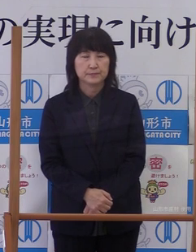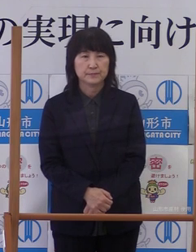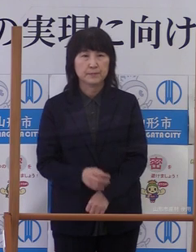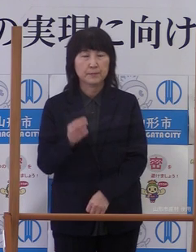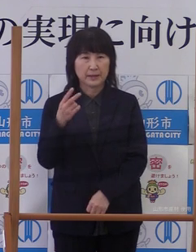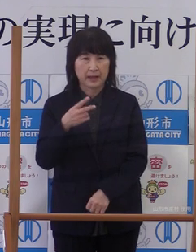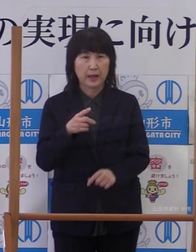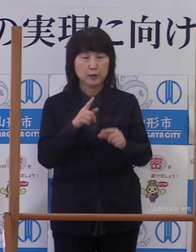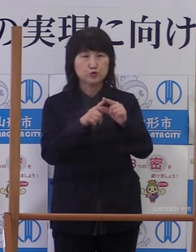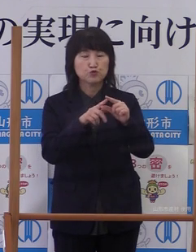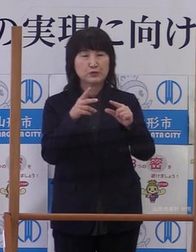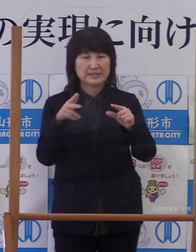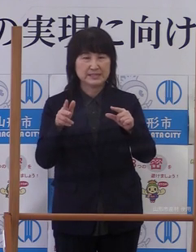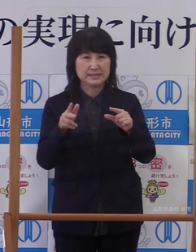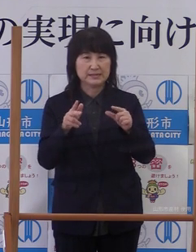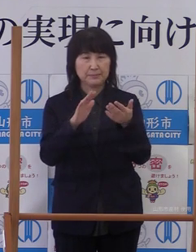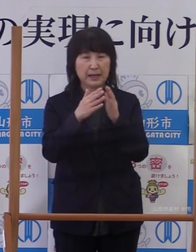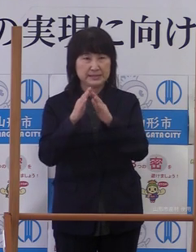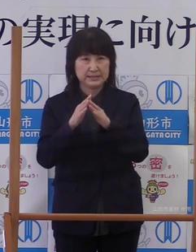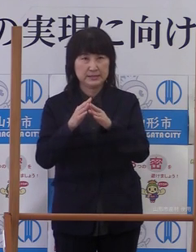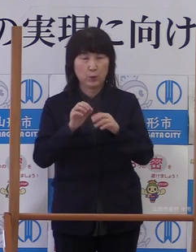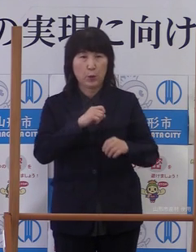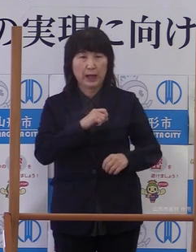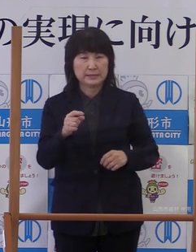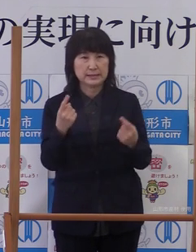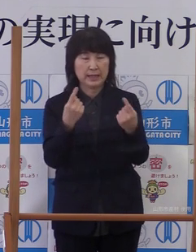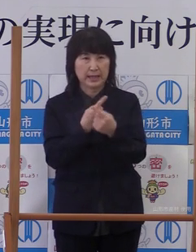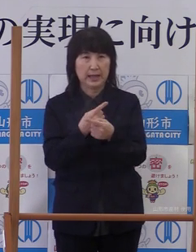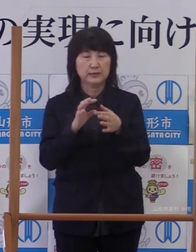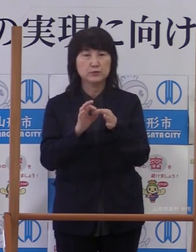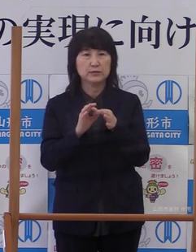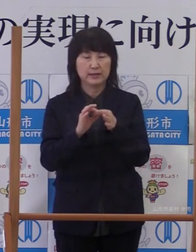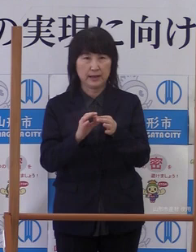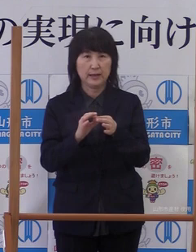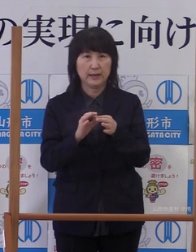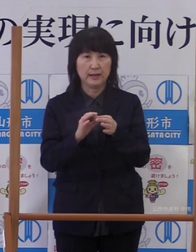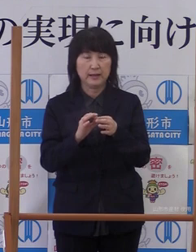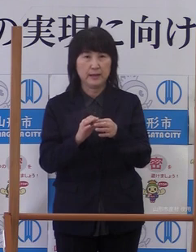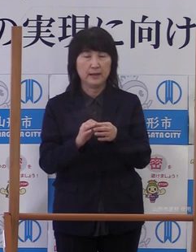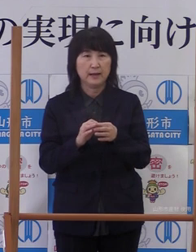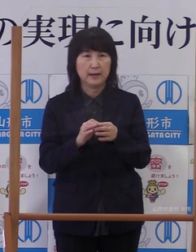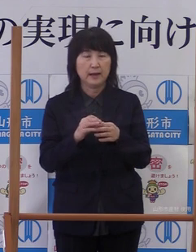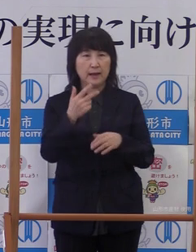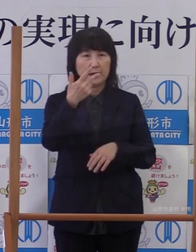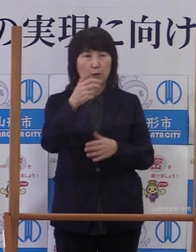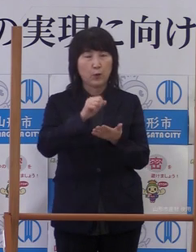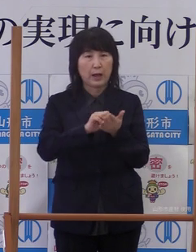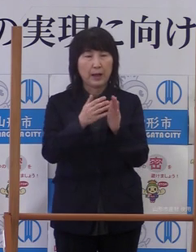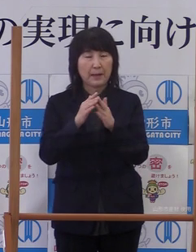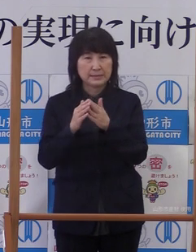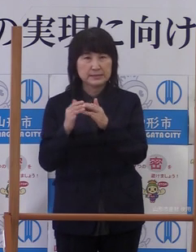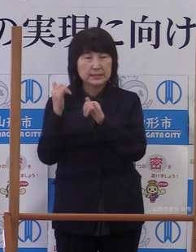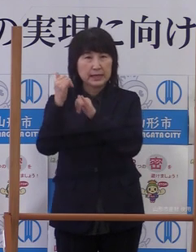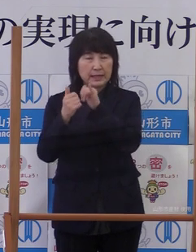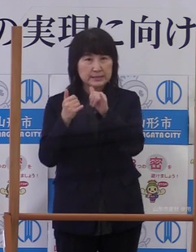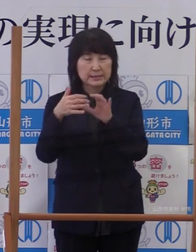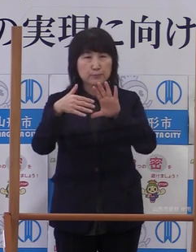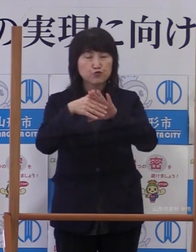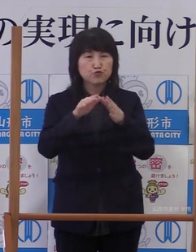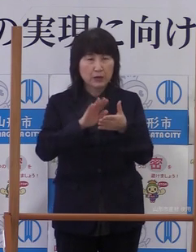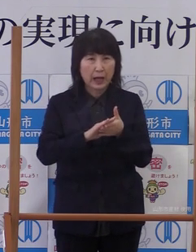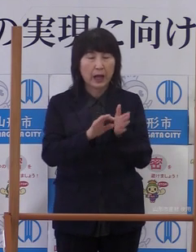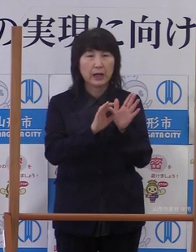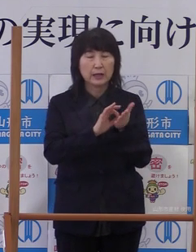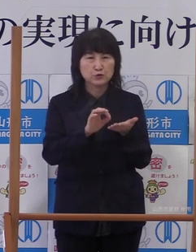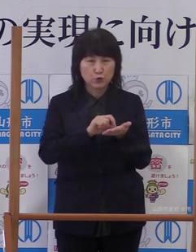また中心市街地の達成化においてはですね、事業名でいうと奈良岡町歴史と文化活用街区整備